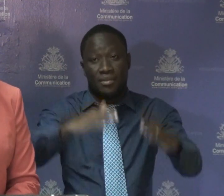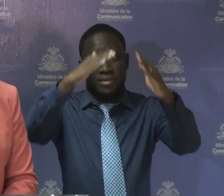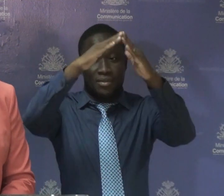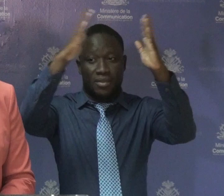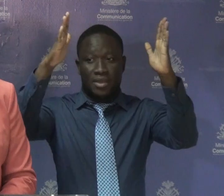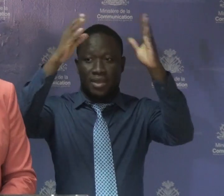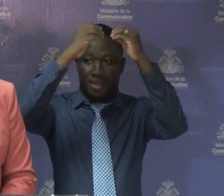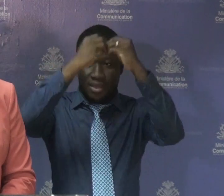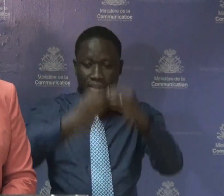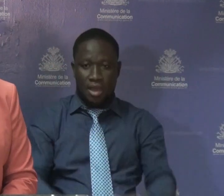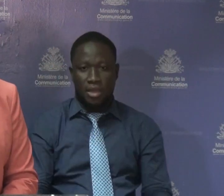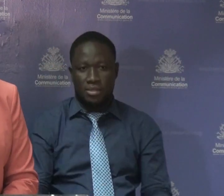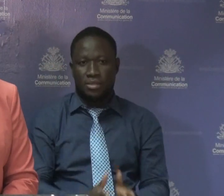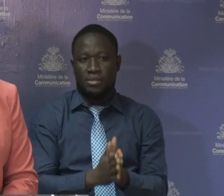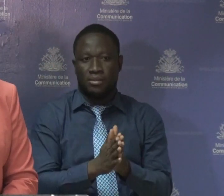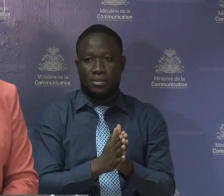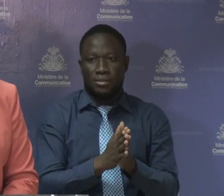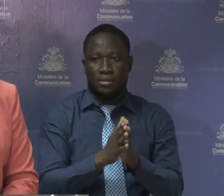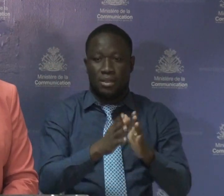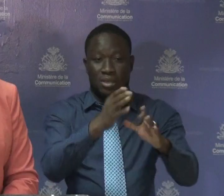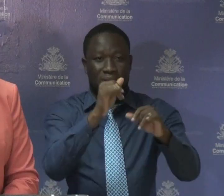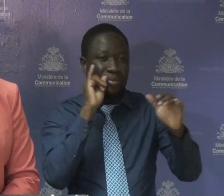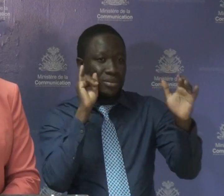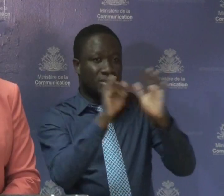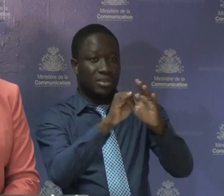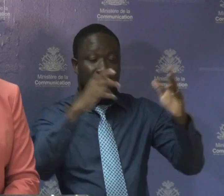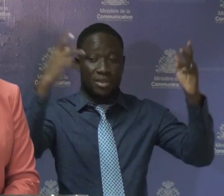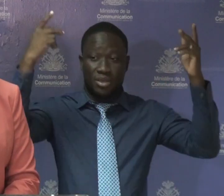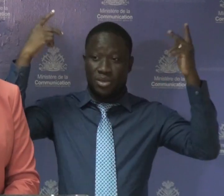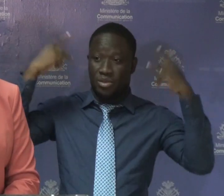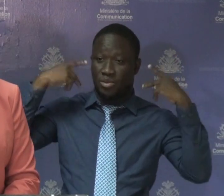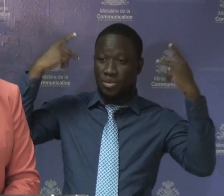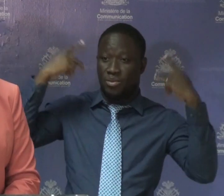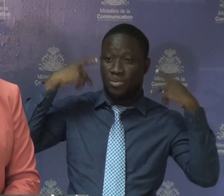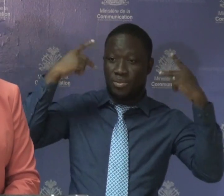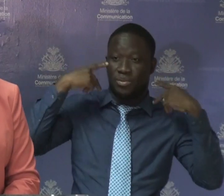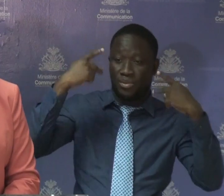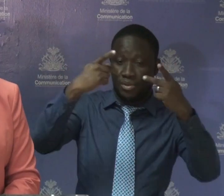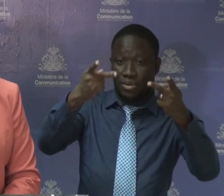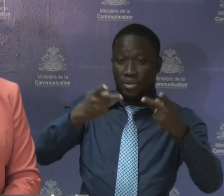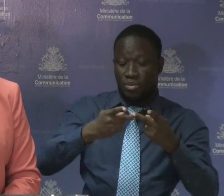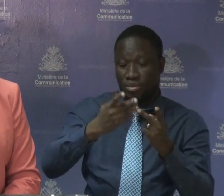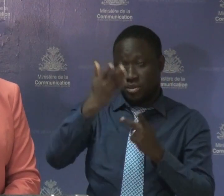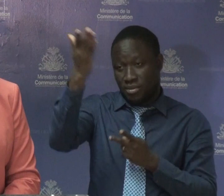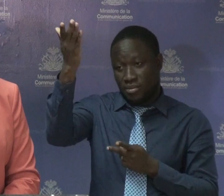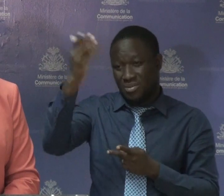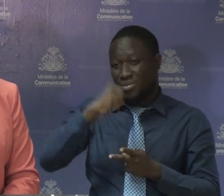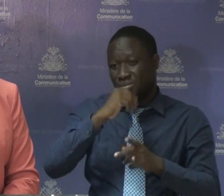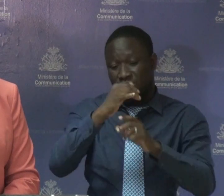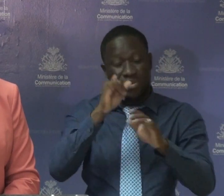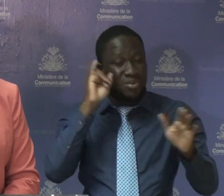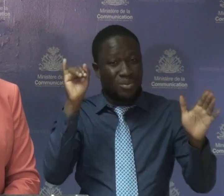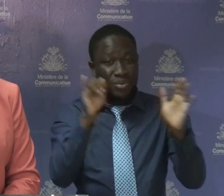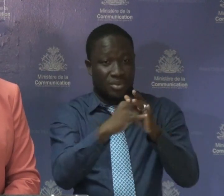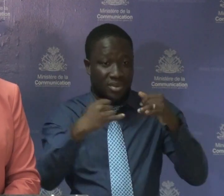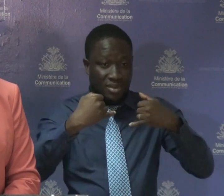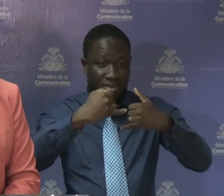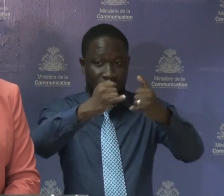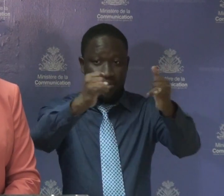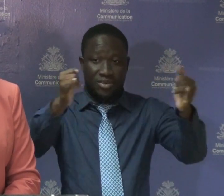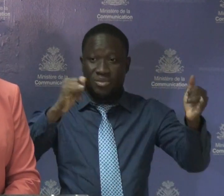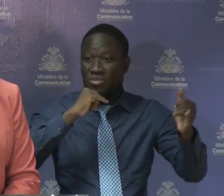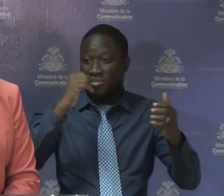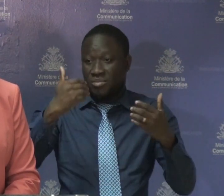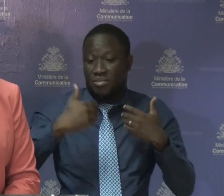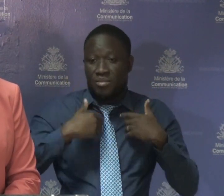tout crasé. Allez tirer portrait palais. Allez tirer portrait bicentenaire. Pas prendre portrait jardin, pas